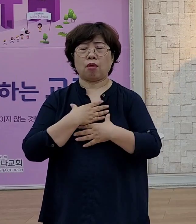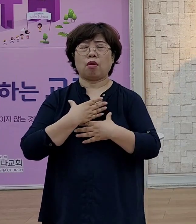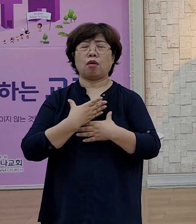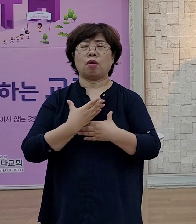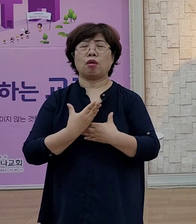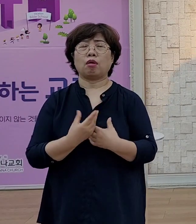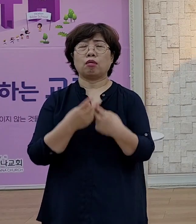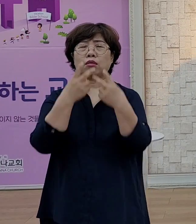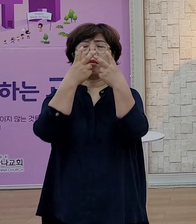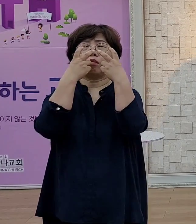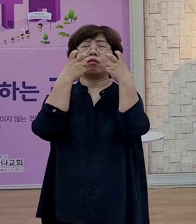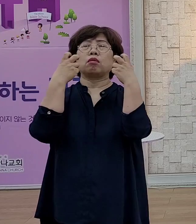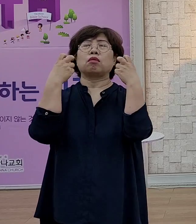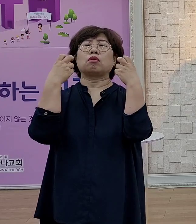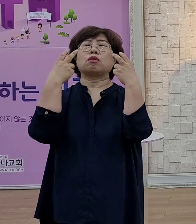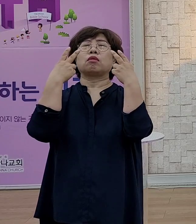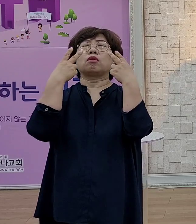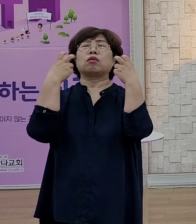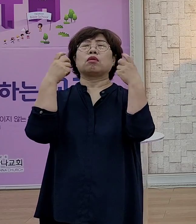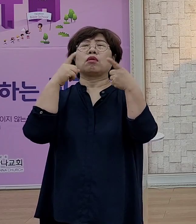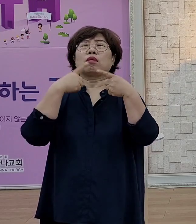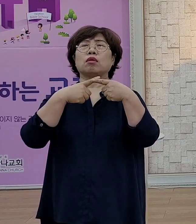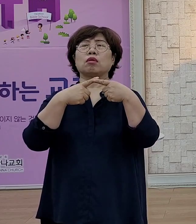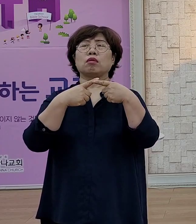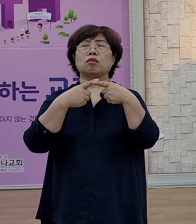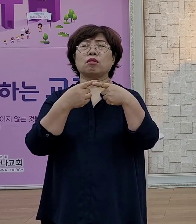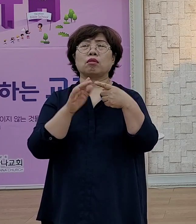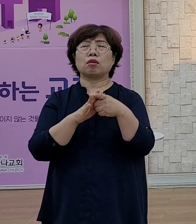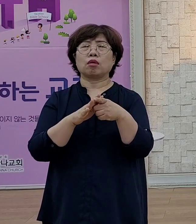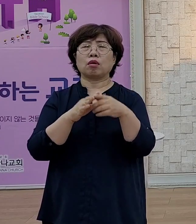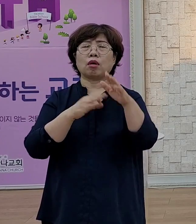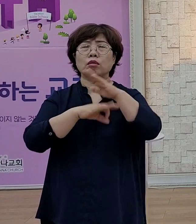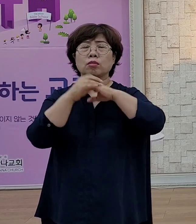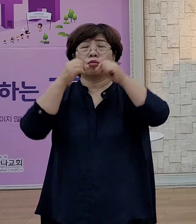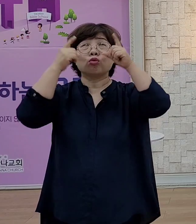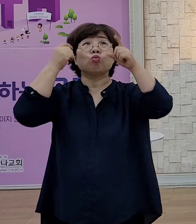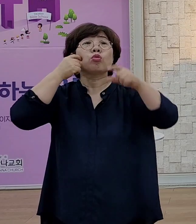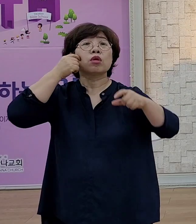편안하게 누워 주무셨는데 아침에 일어나 보니까 돌아가셨어요.